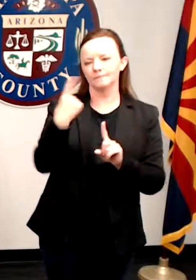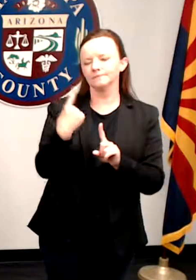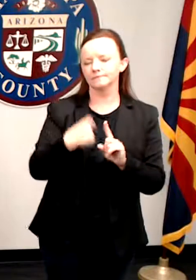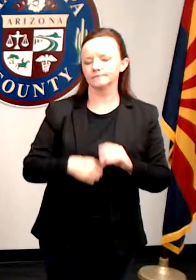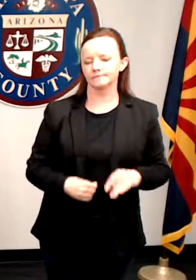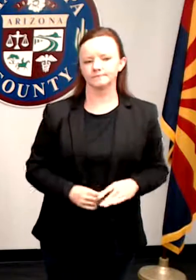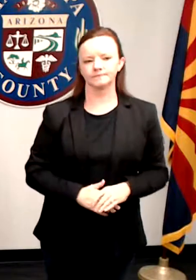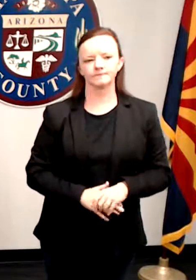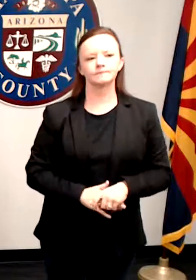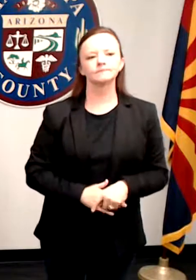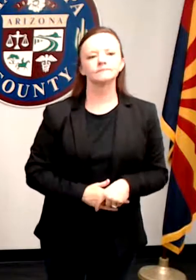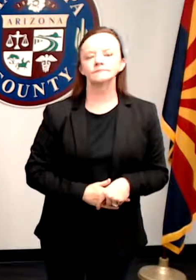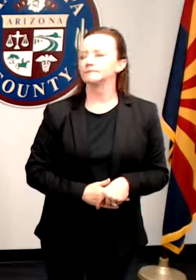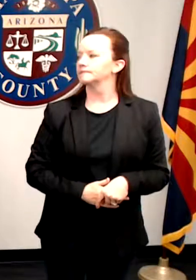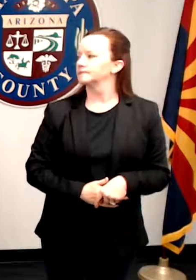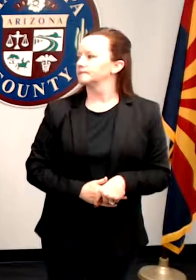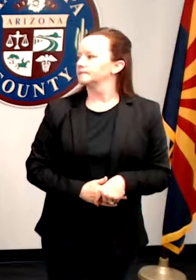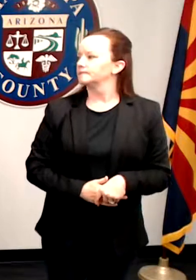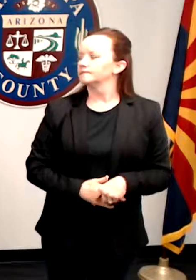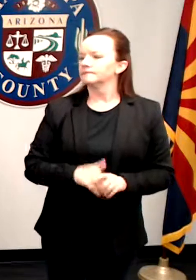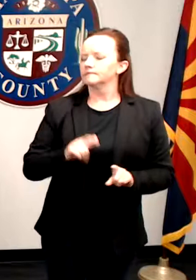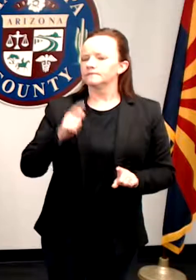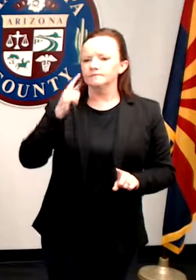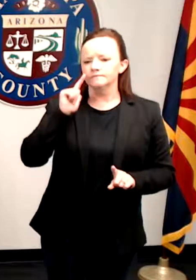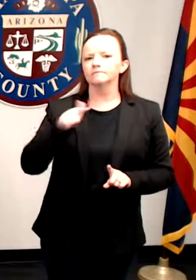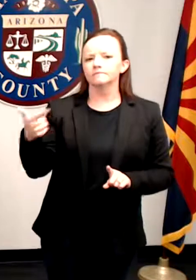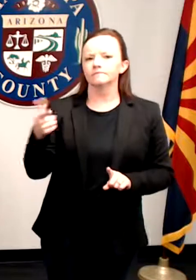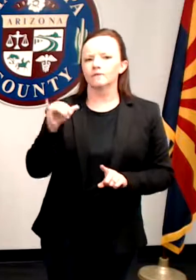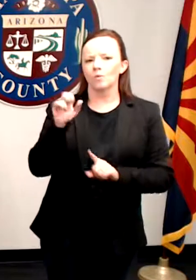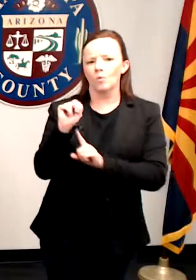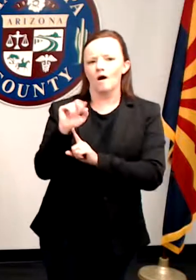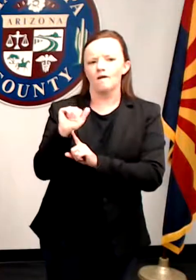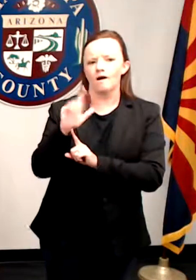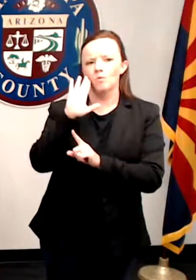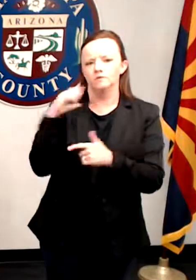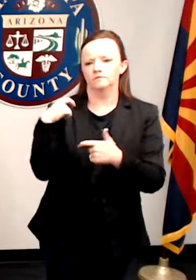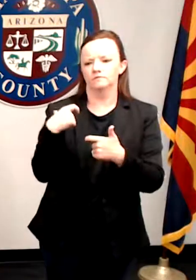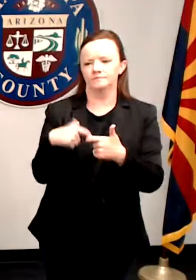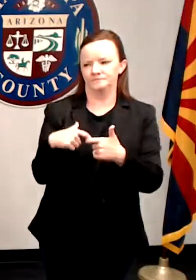people. I think we'll have Joanna translate that.